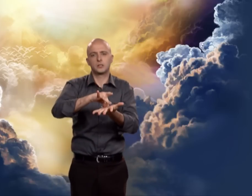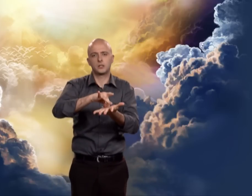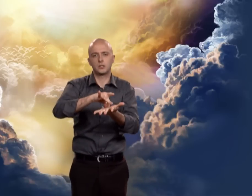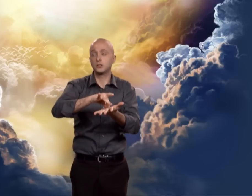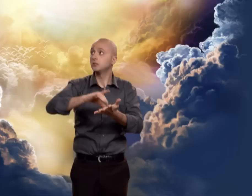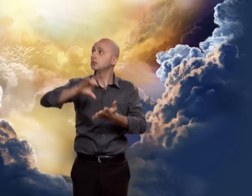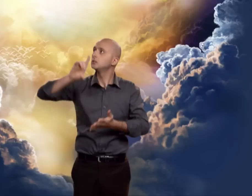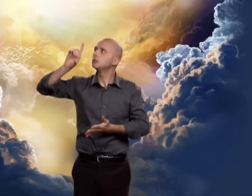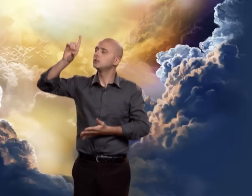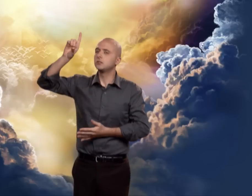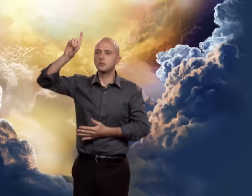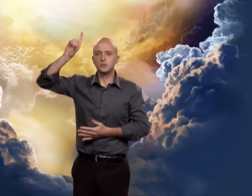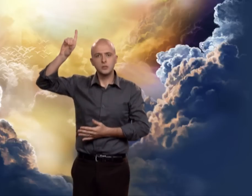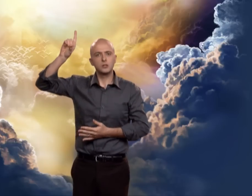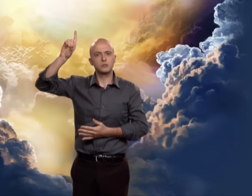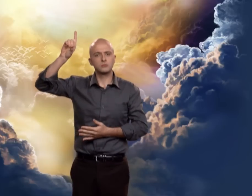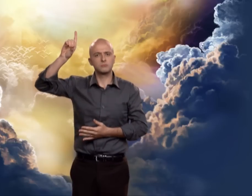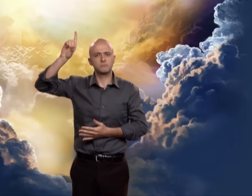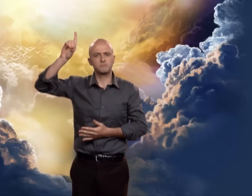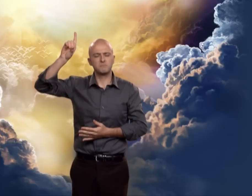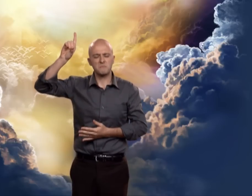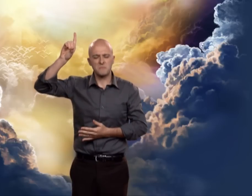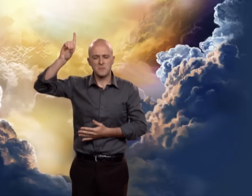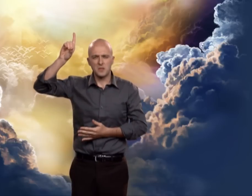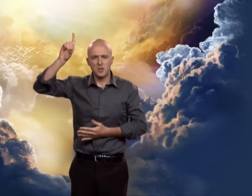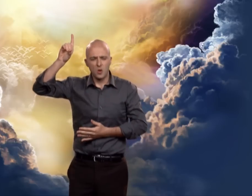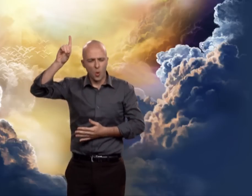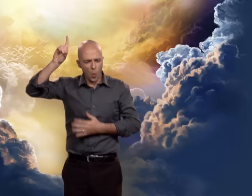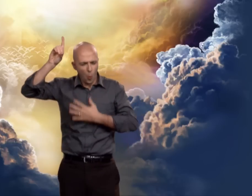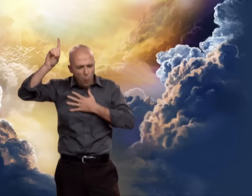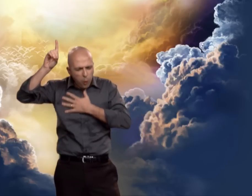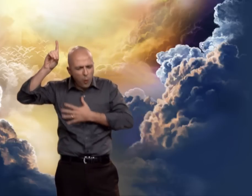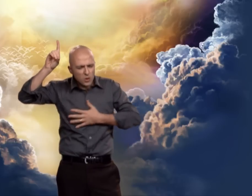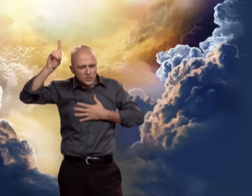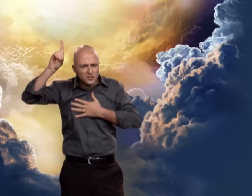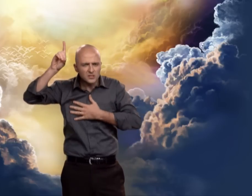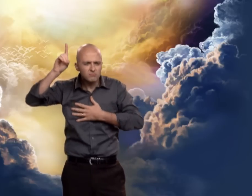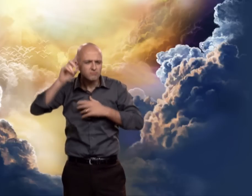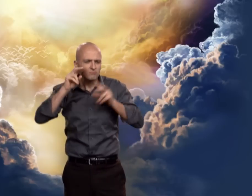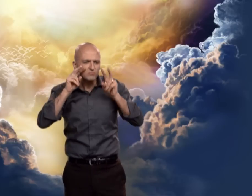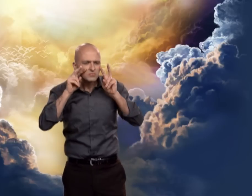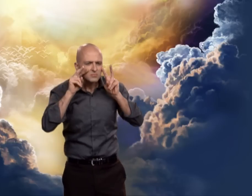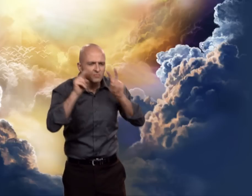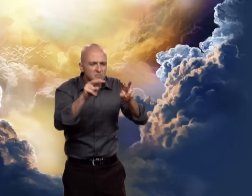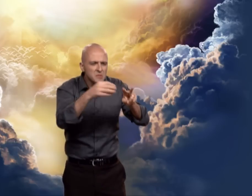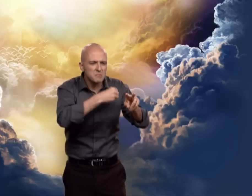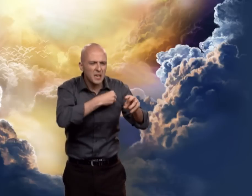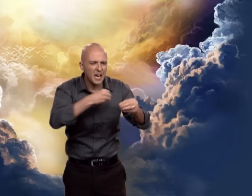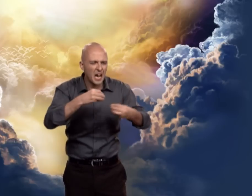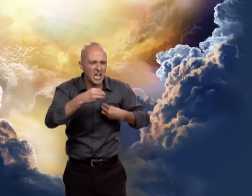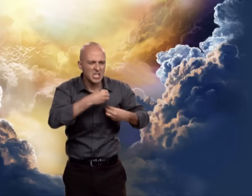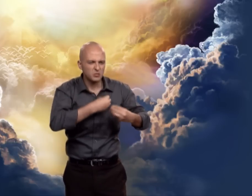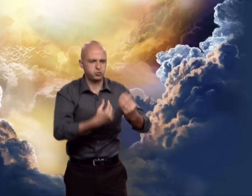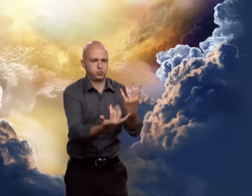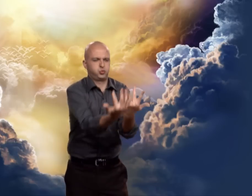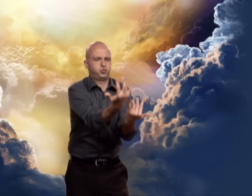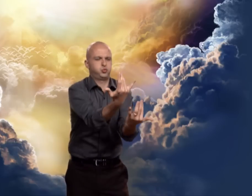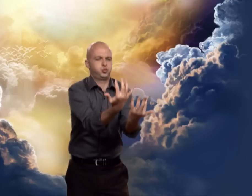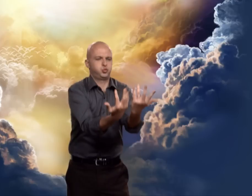opiniões aterrorizadoras sobre Deus têm produzido milhões de céticos e ateus. O tormento eterno é uma